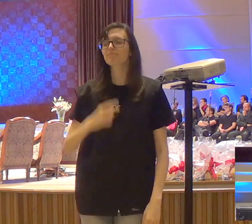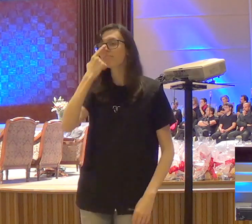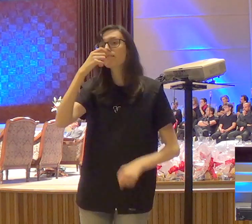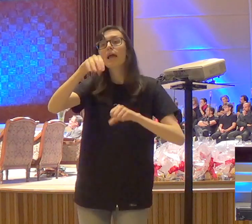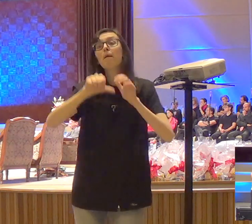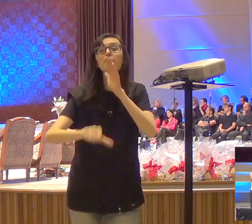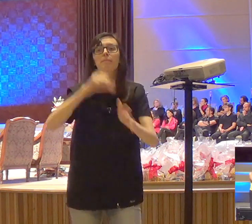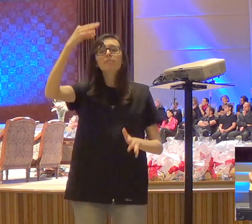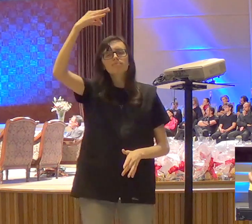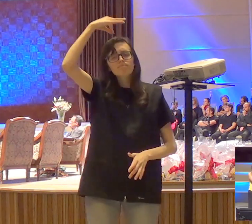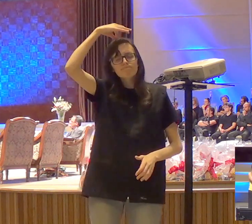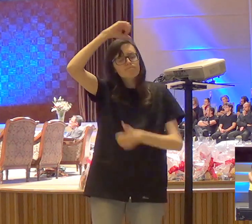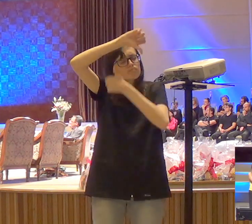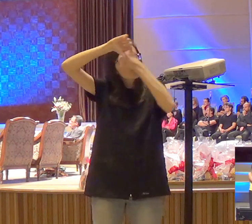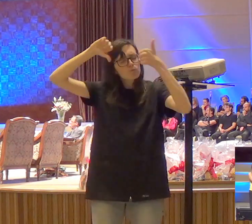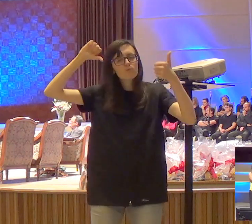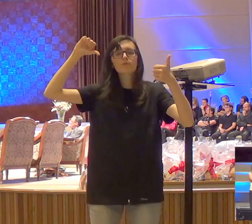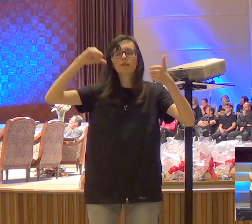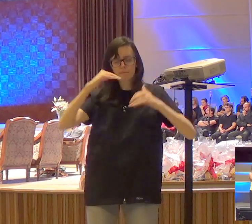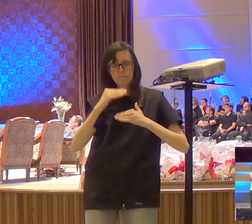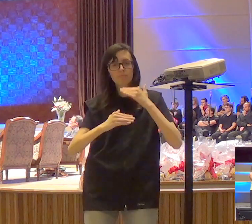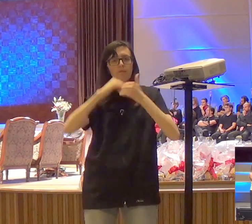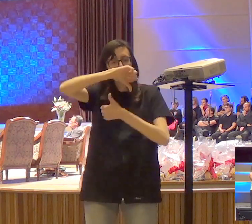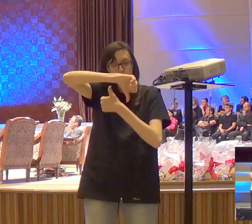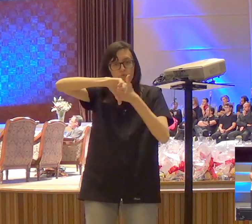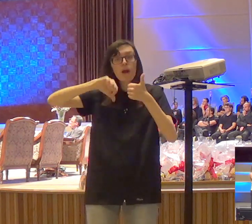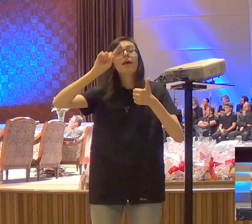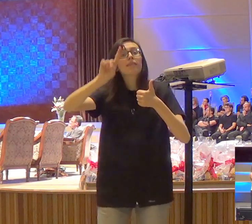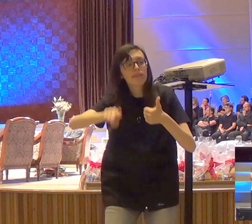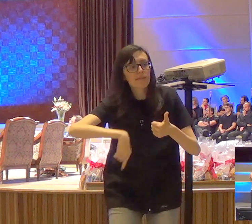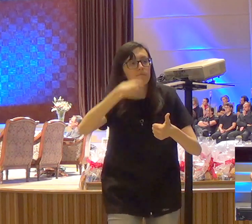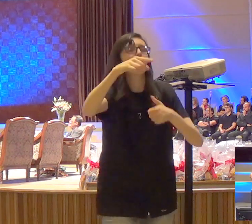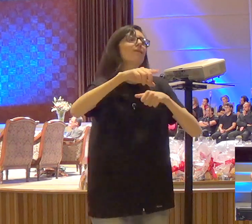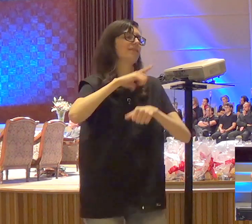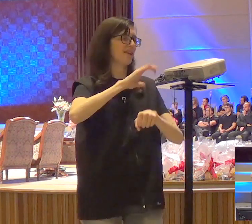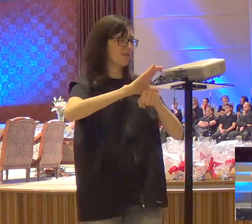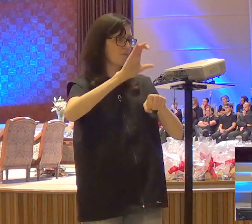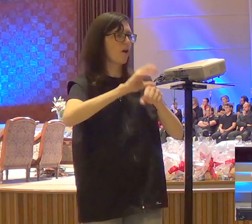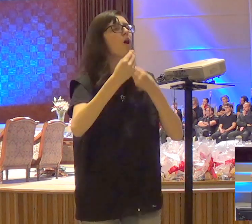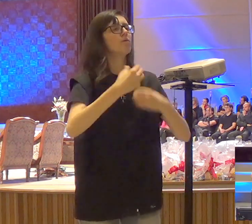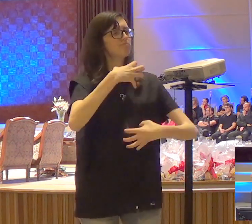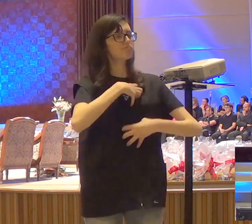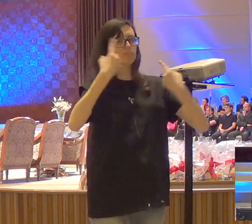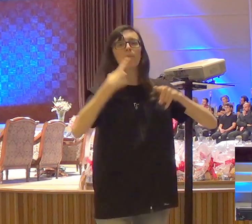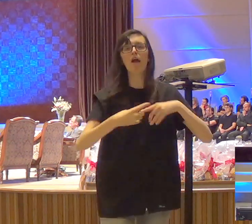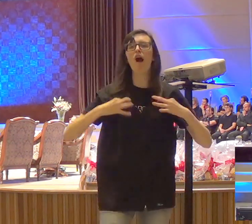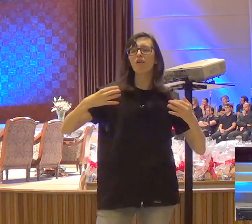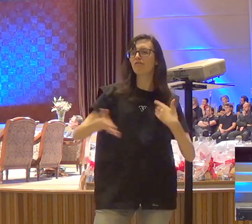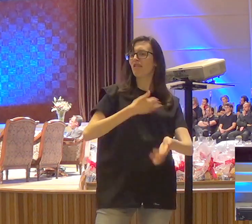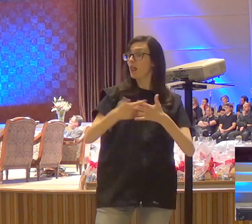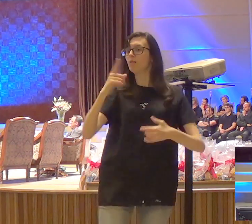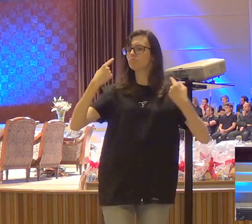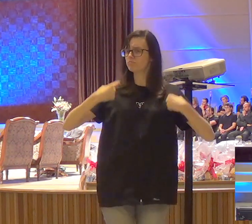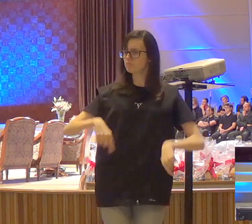mudança espiritual e desenvolvimento espiritual. And personal etiquette. Etiqueta pessoal. And